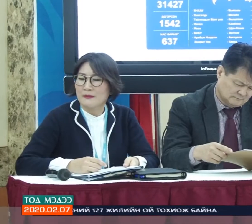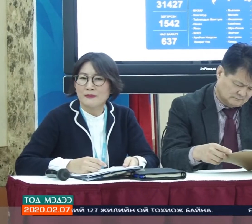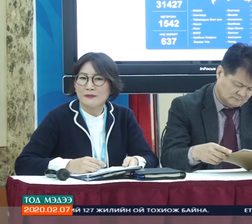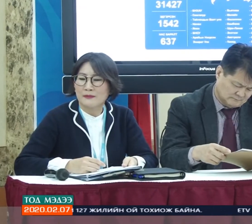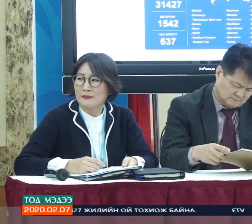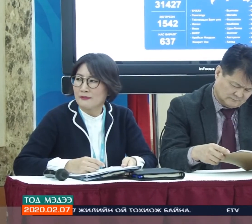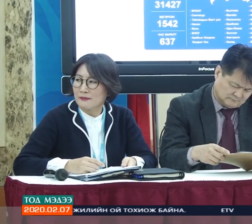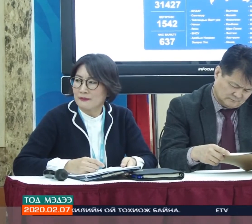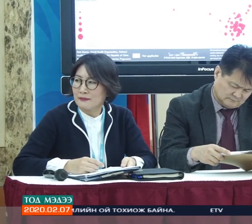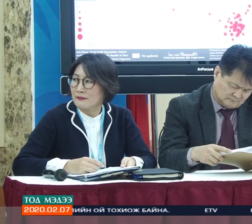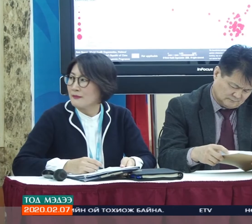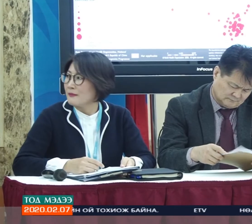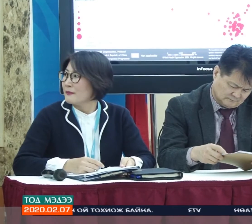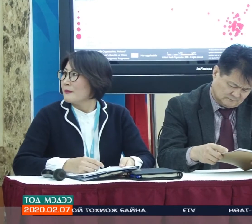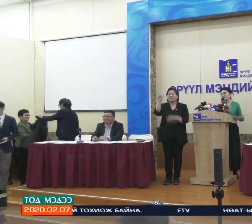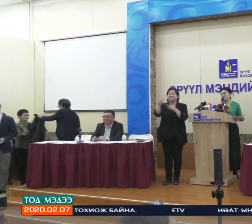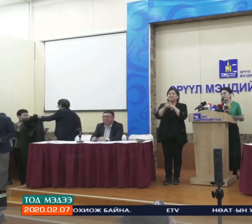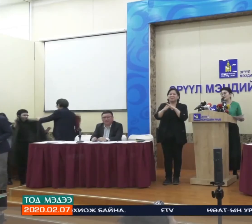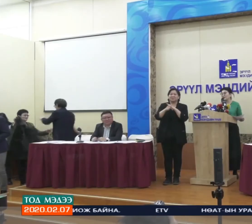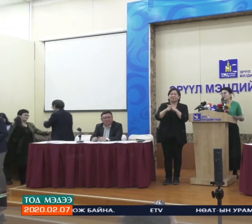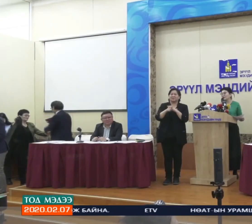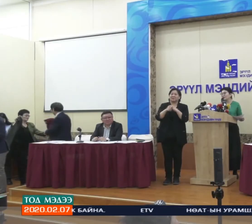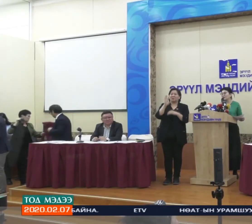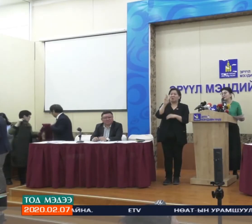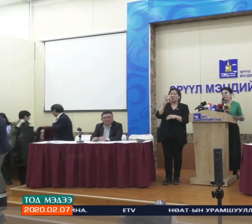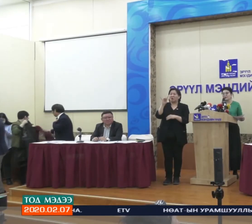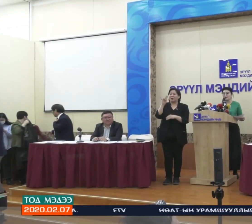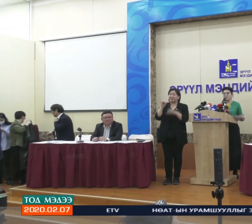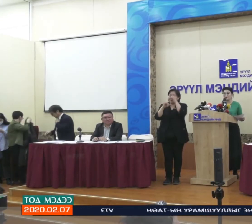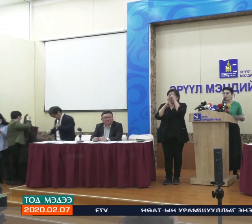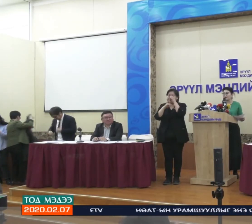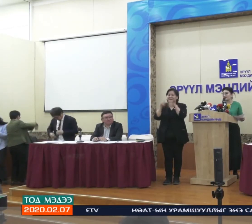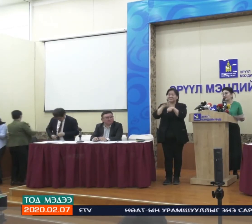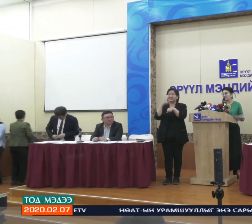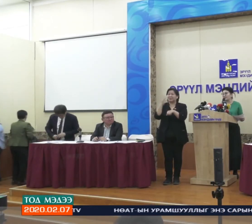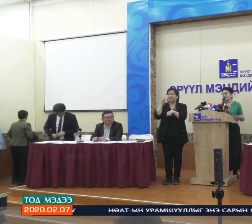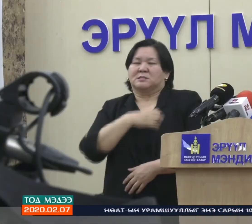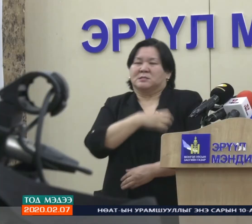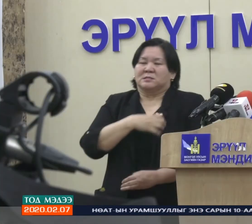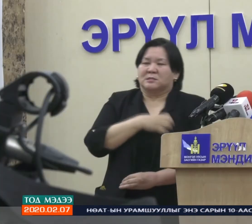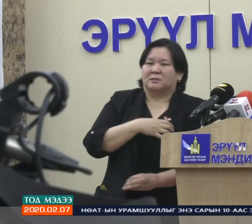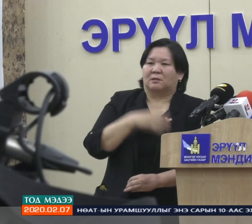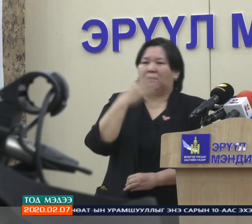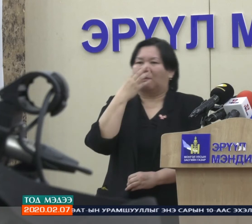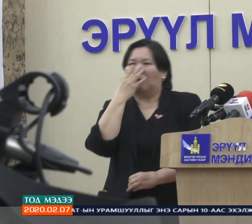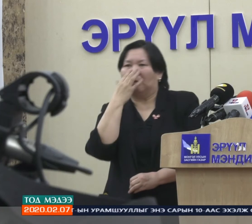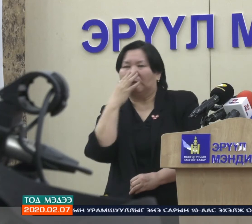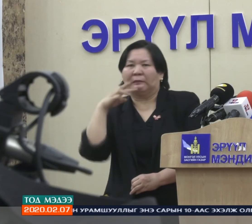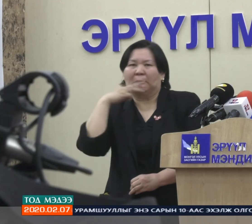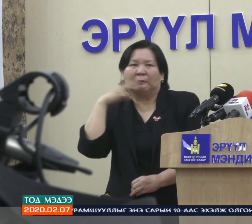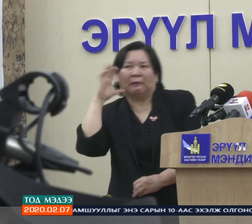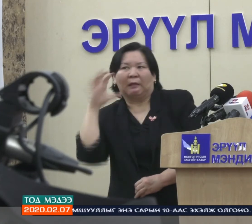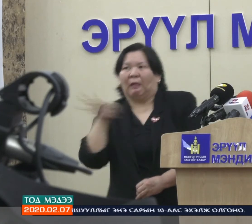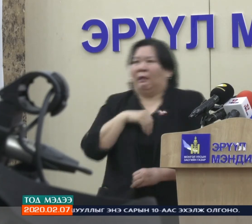хангах, халдвараас урьдчилан сэргийлэх, хамгаалах талаар зөвлөгөө өгч нийт 3,000 гаруй хүнд сургалт явуулжээ. За ингэхдээ 21